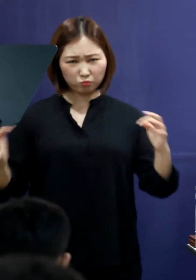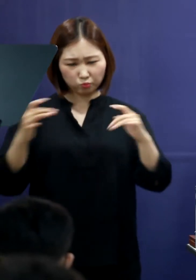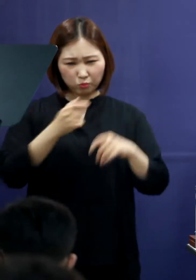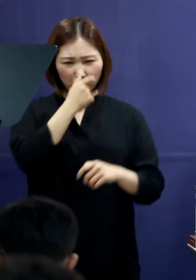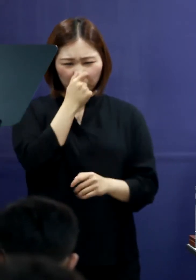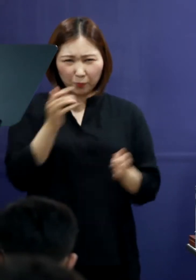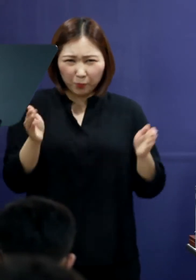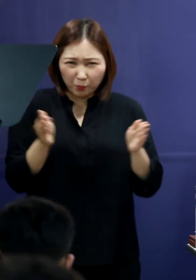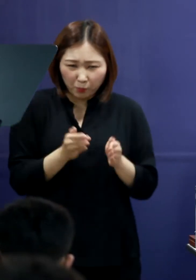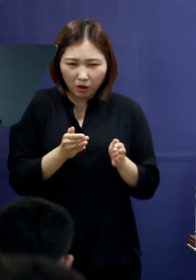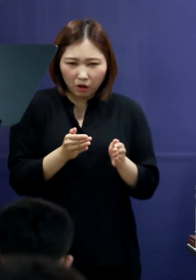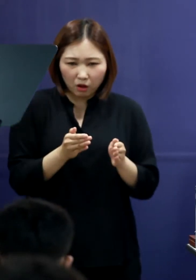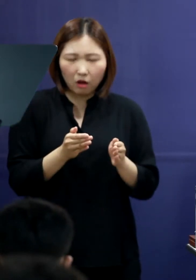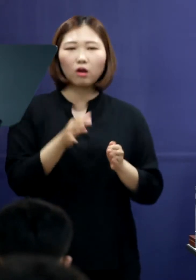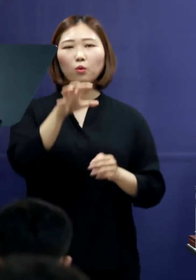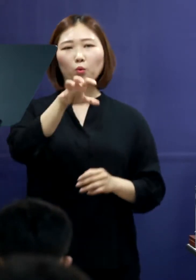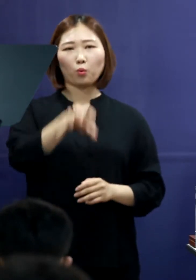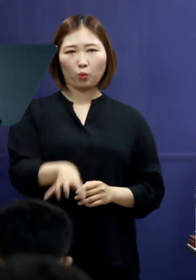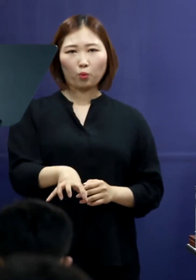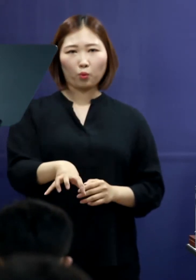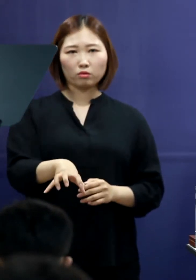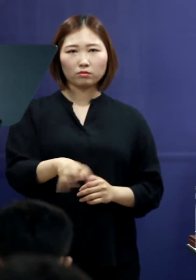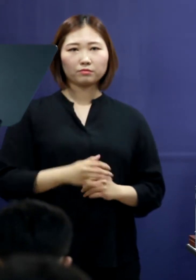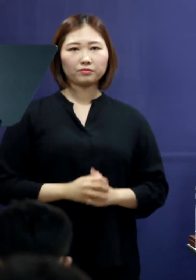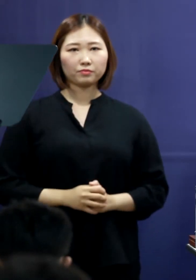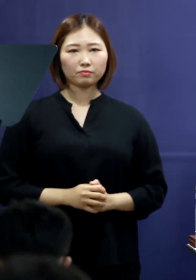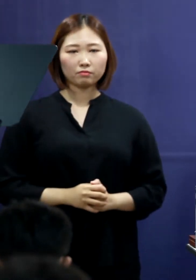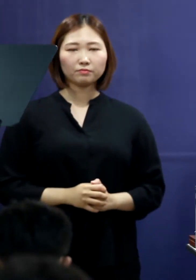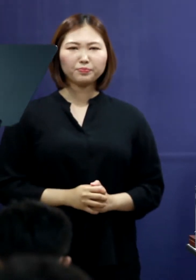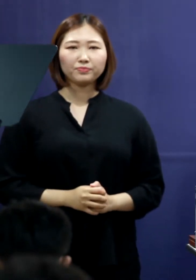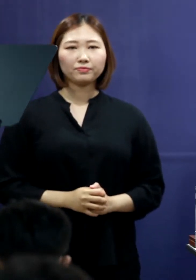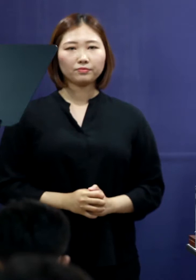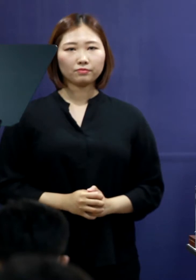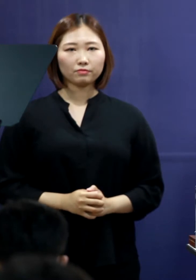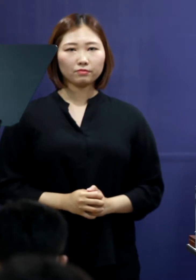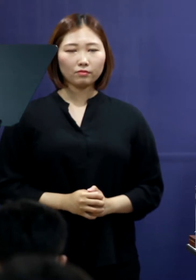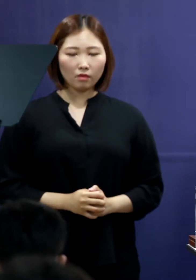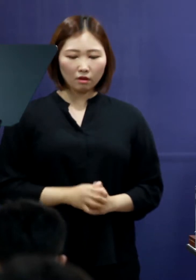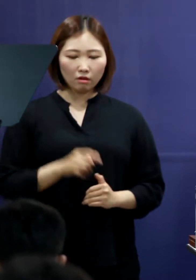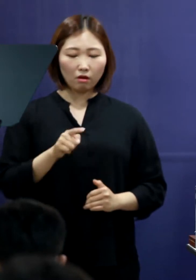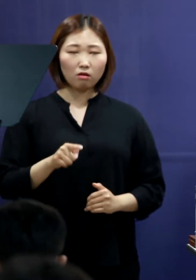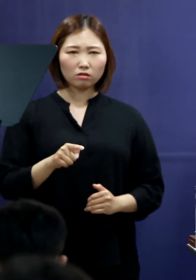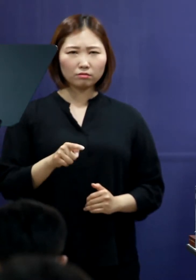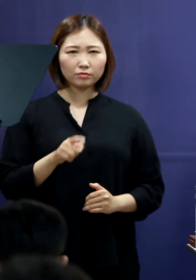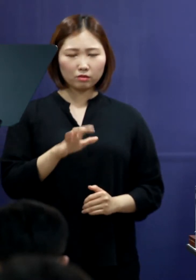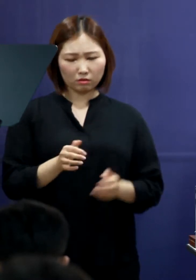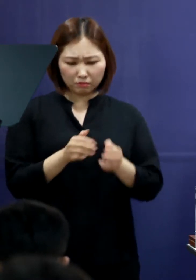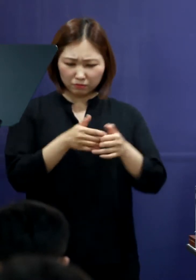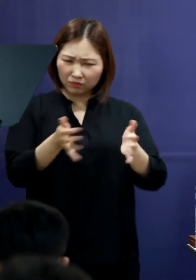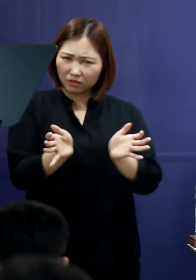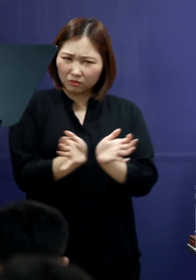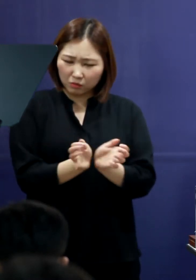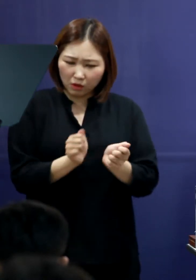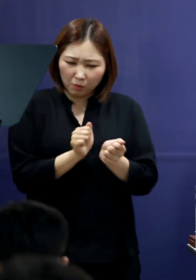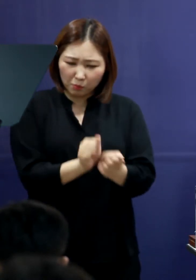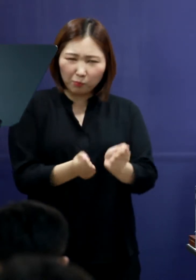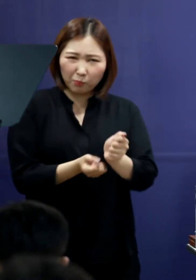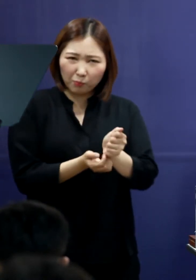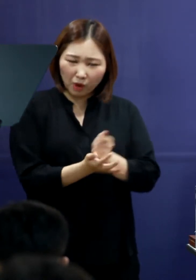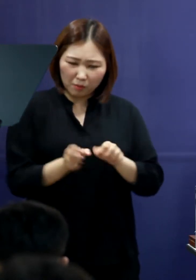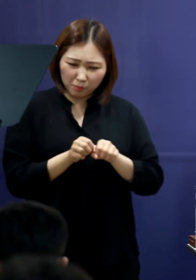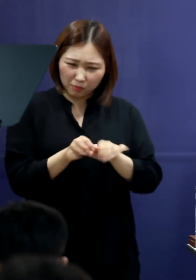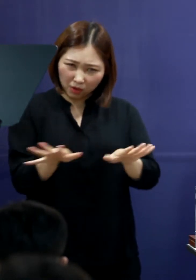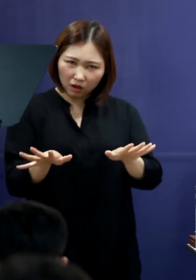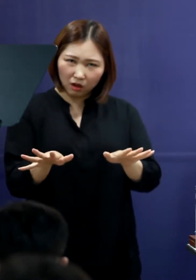밀집, 밀접, 소위 이제 3밀이라고 그러는데 이러한 곳에서 집단 감염 사례가